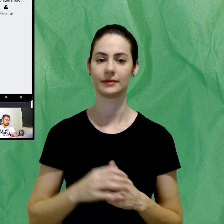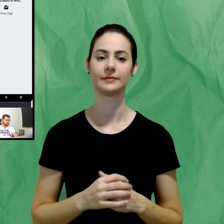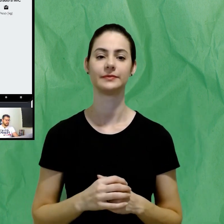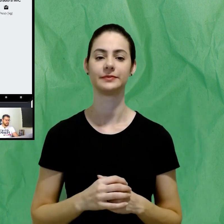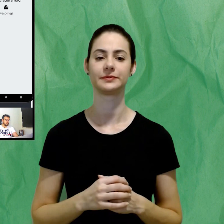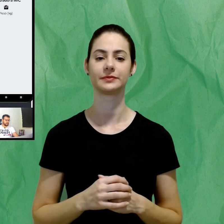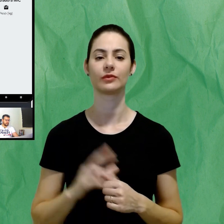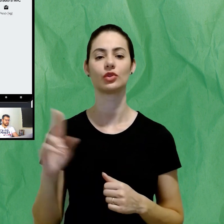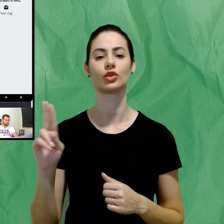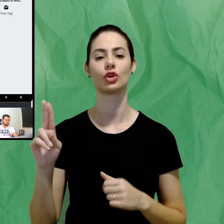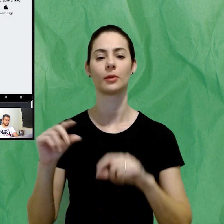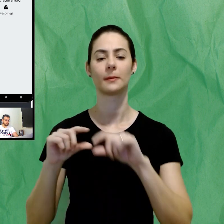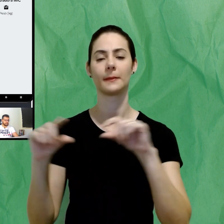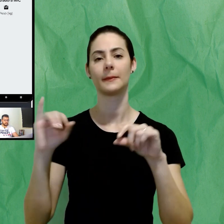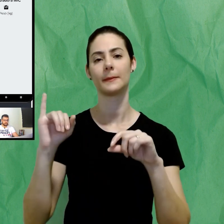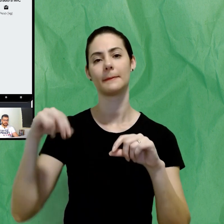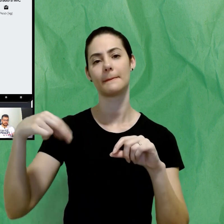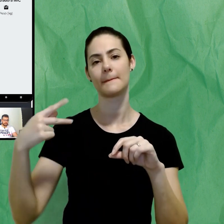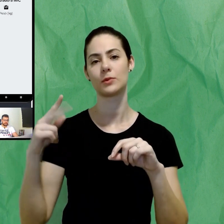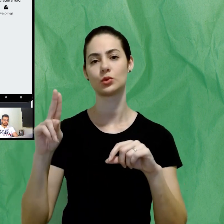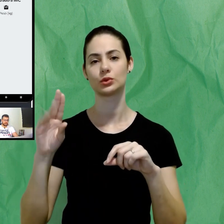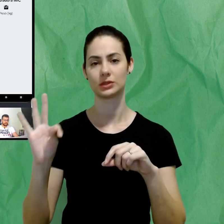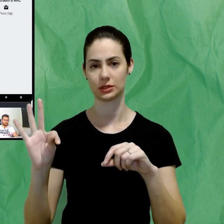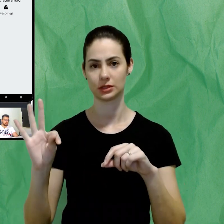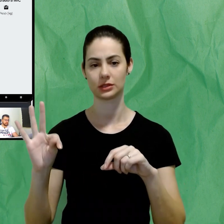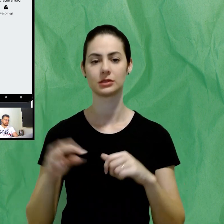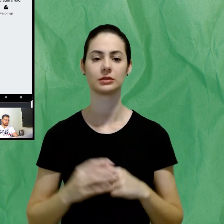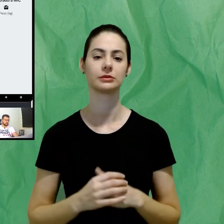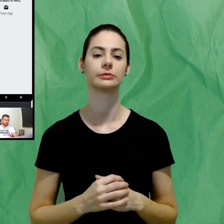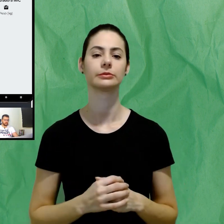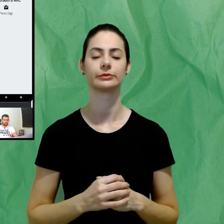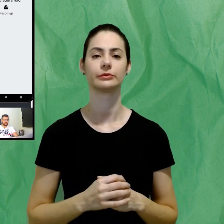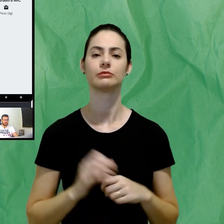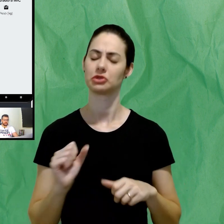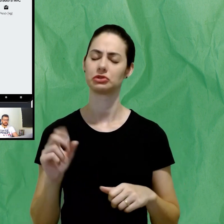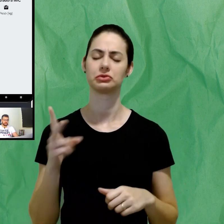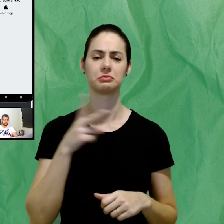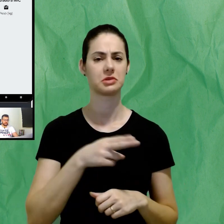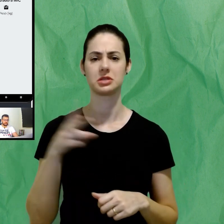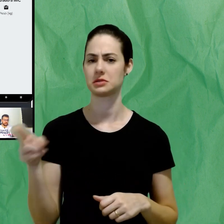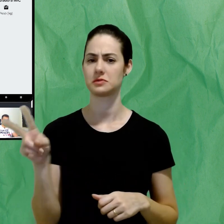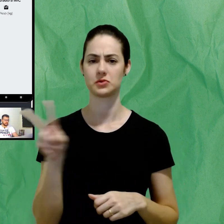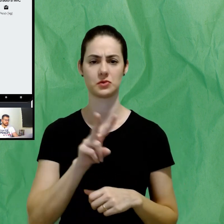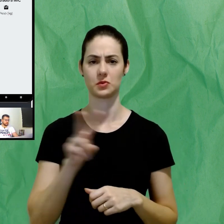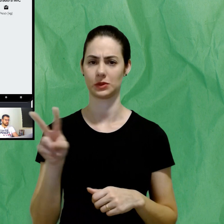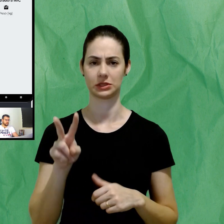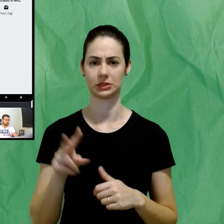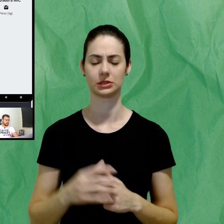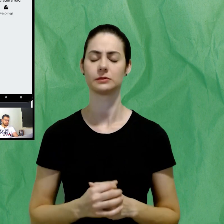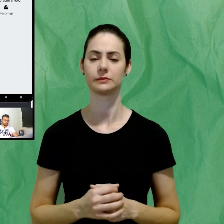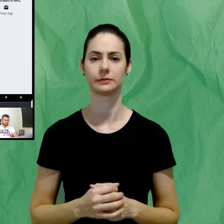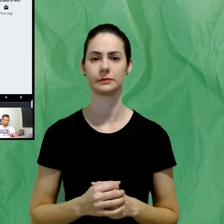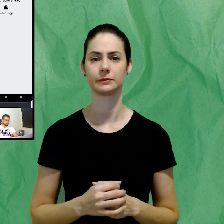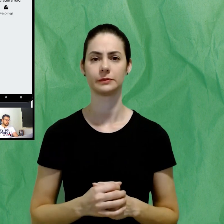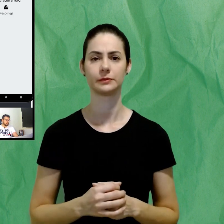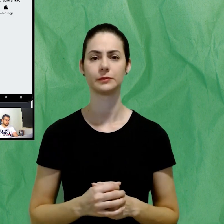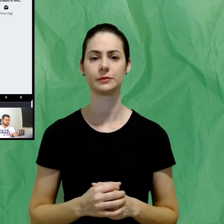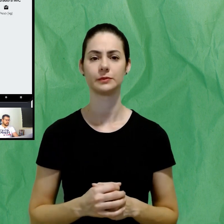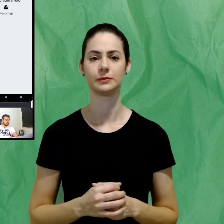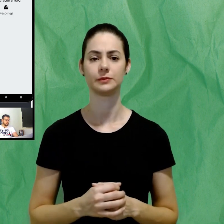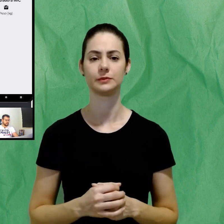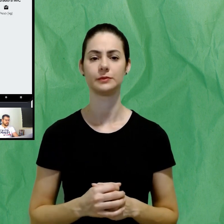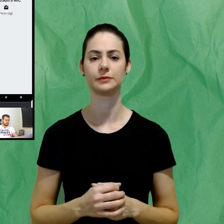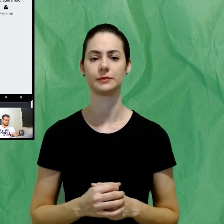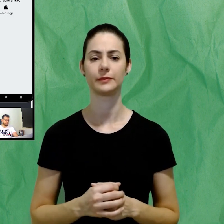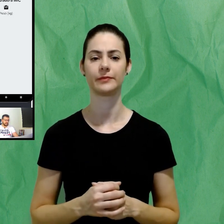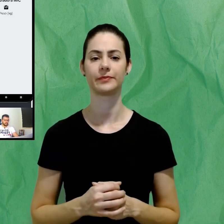tá? Que vai chamar input. Né? Eu posso usar esse mesmo estilo para os dois textos aqui. Igual a gente